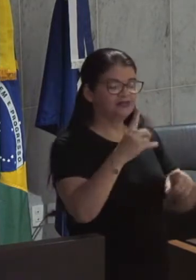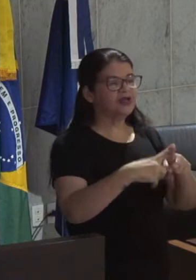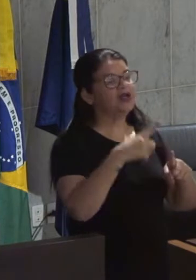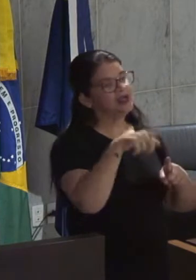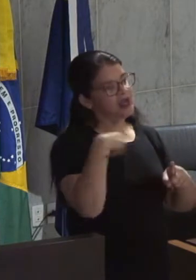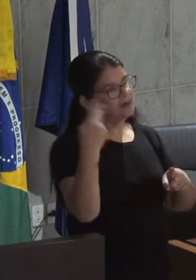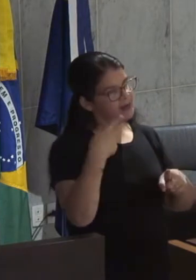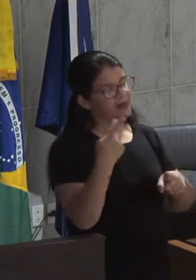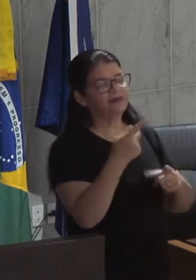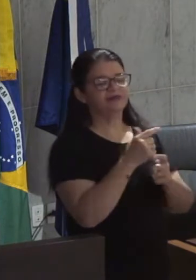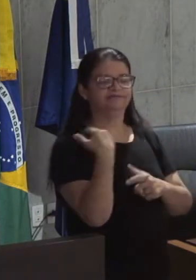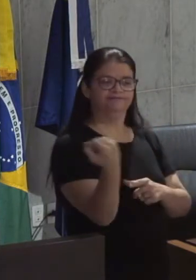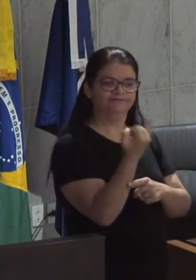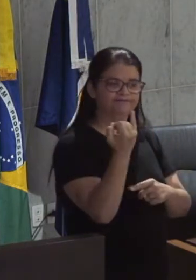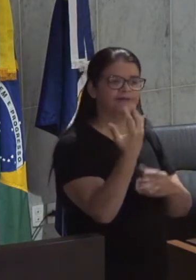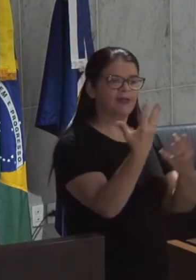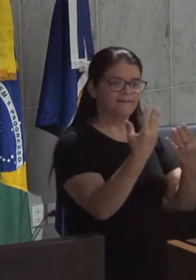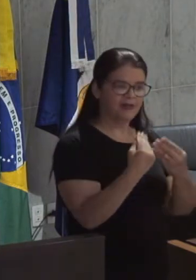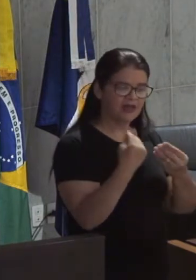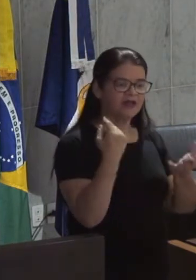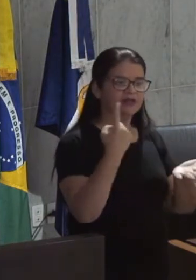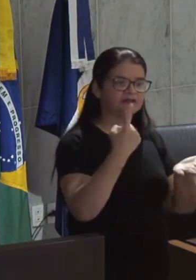e merece o nosso apoio.